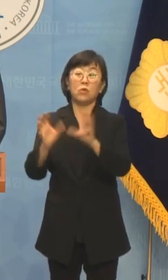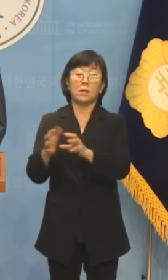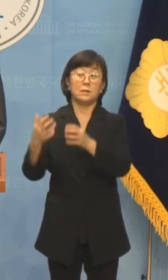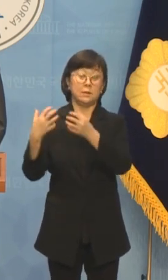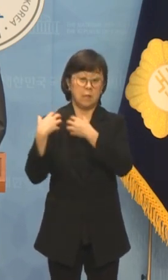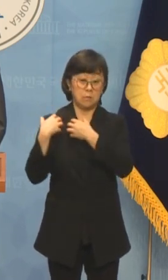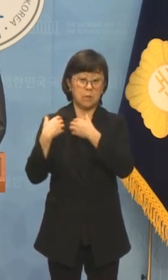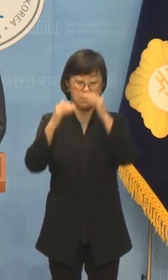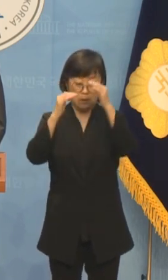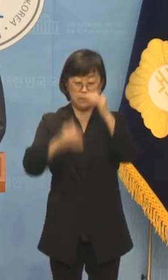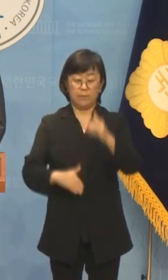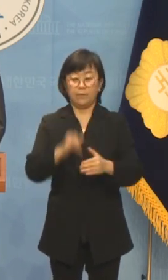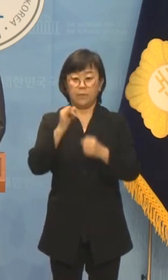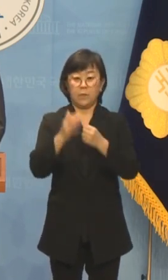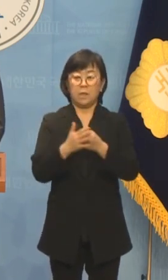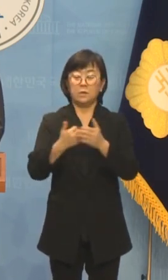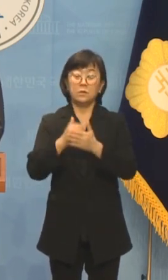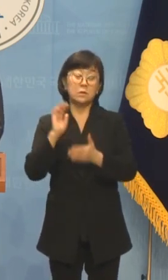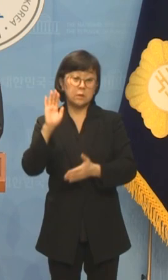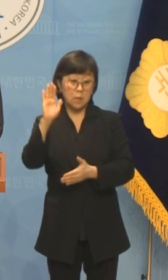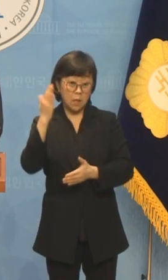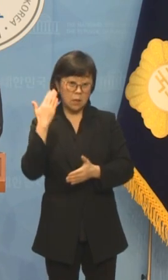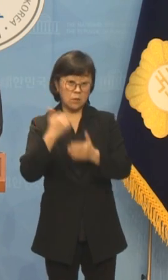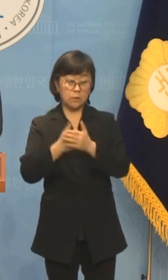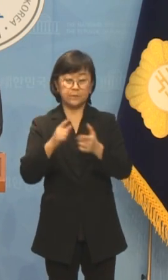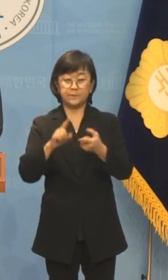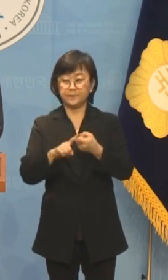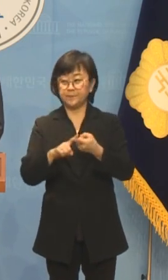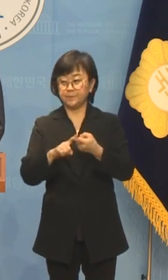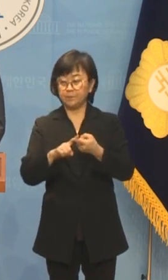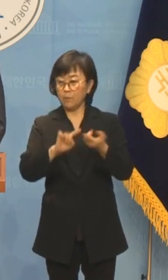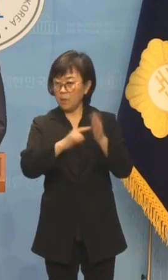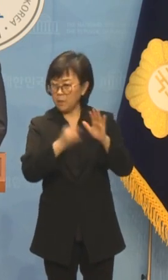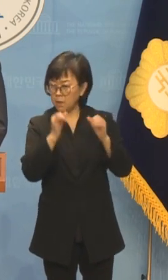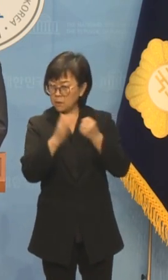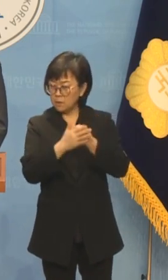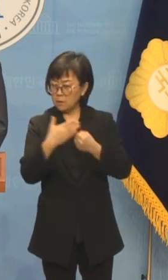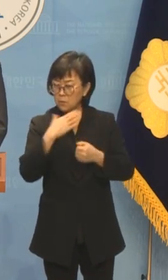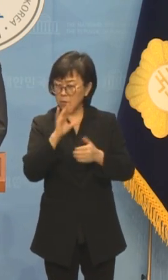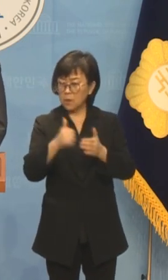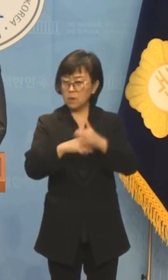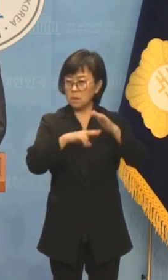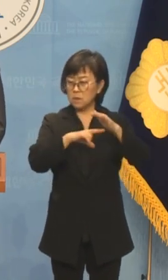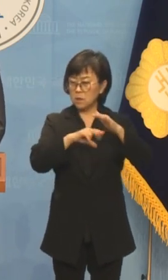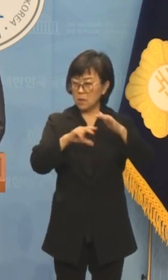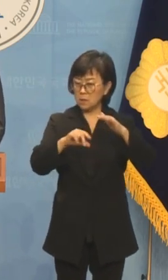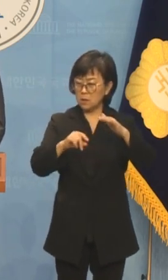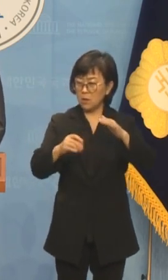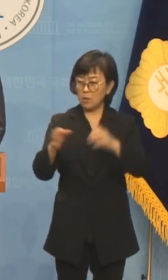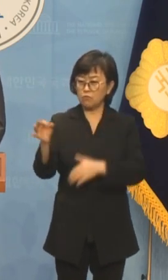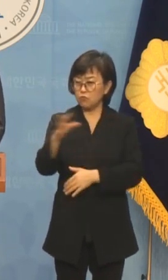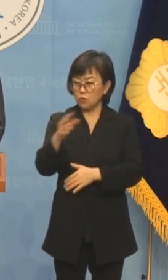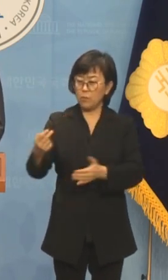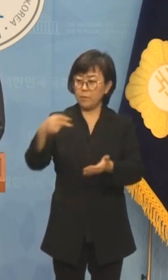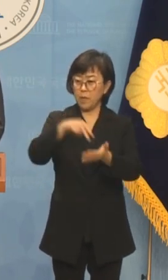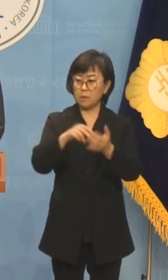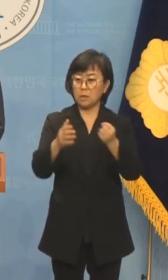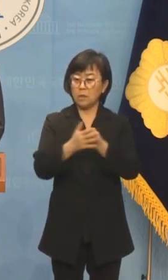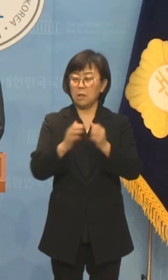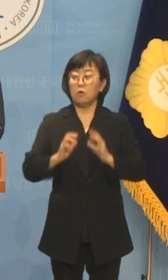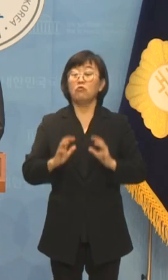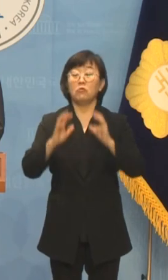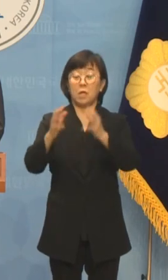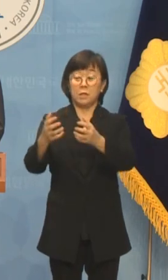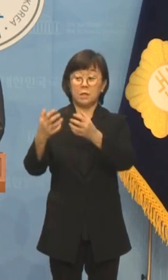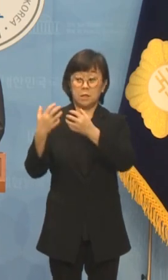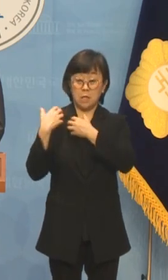할 사항입니다. 최근 개혁신당이 발표한 노인 지하철 무임승차 폐지는 국가